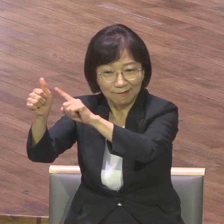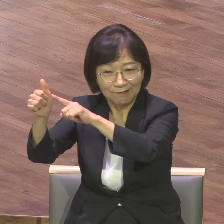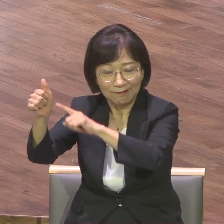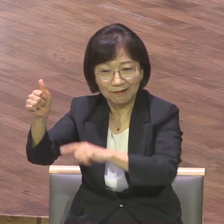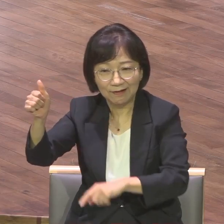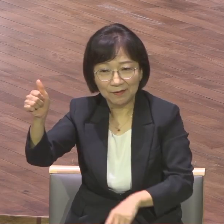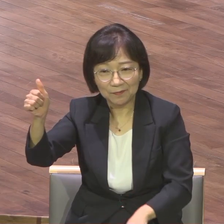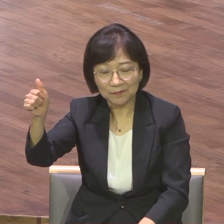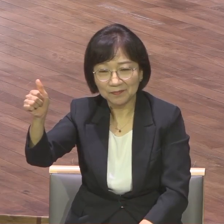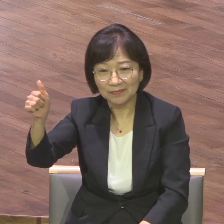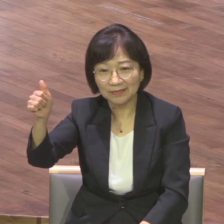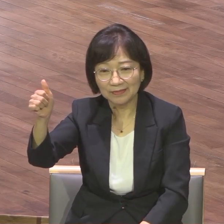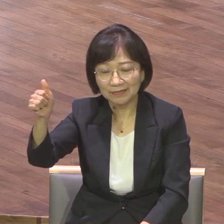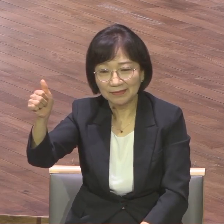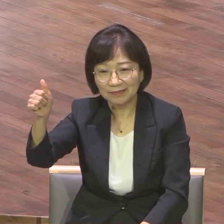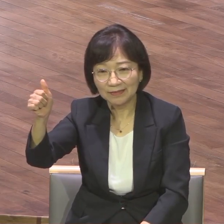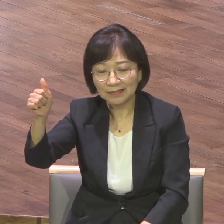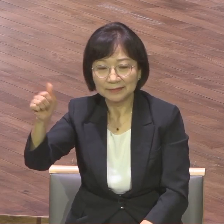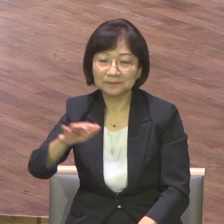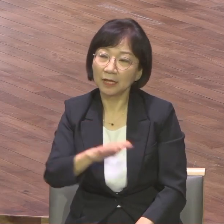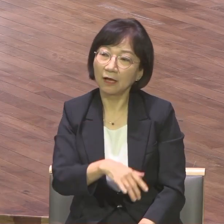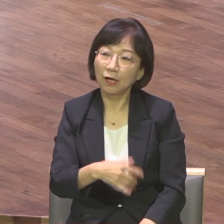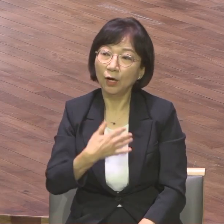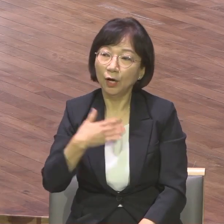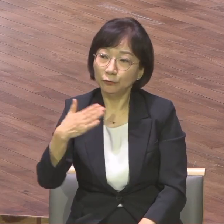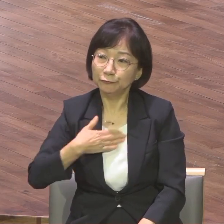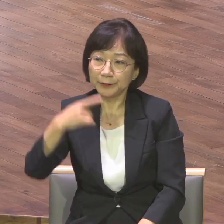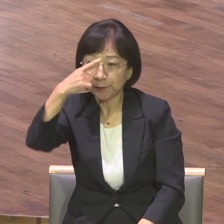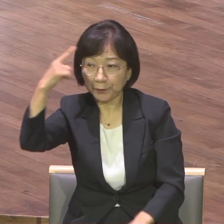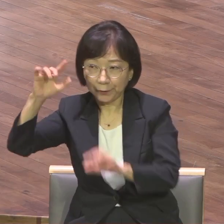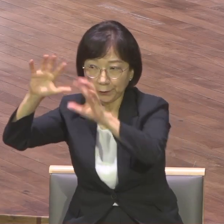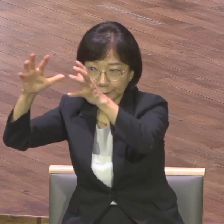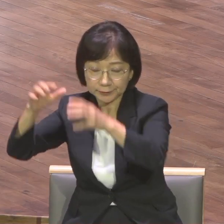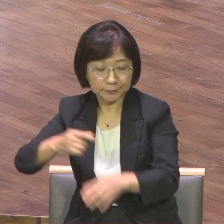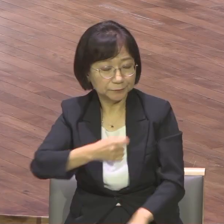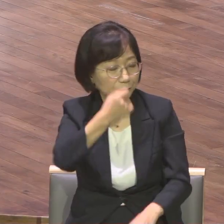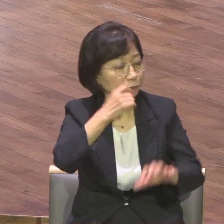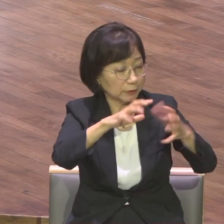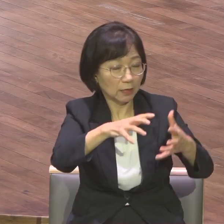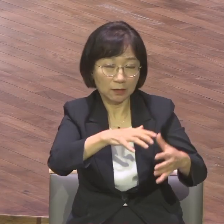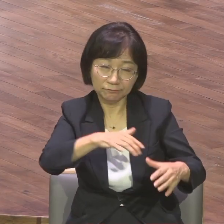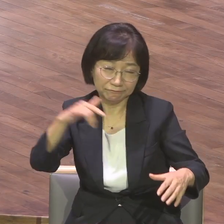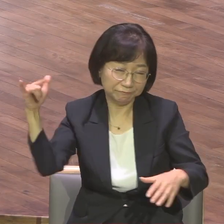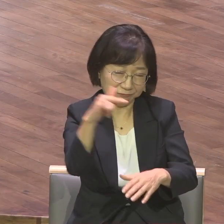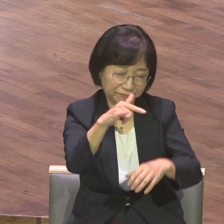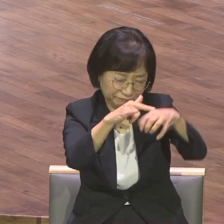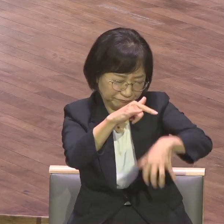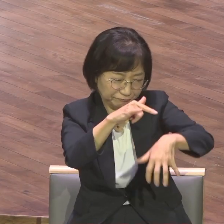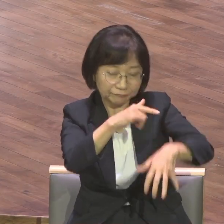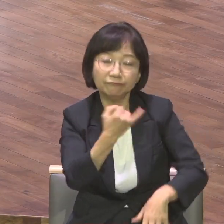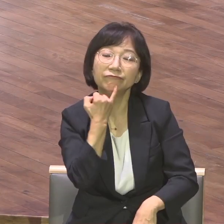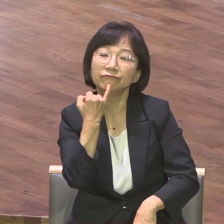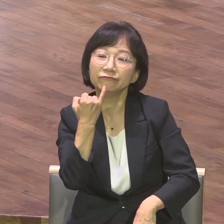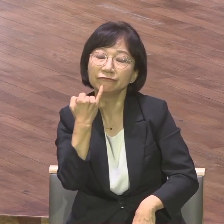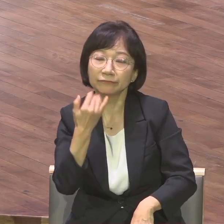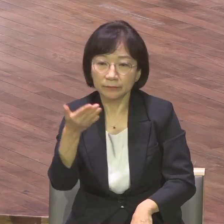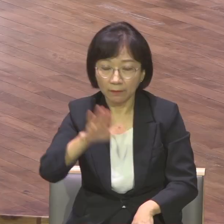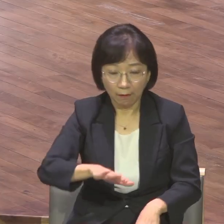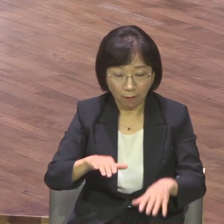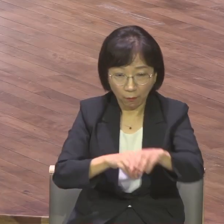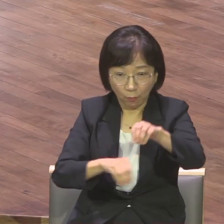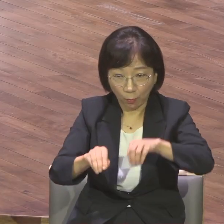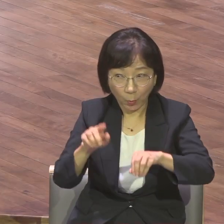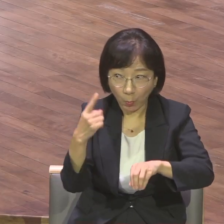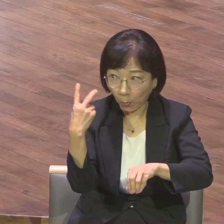자기들이 우크라이나 공격한 것은 정당한 것이고 최근에 우크라이나가 이제 러시아 본토를